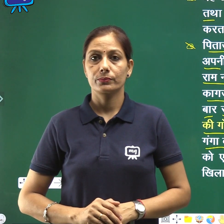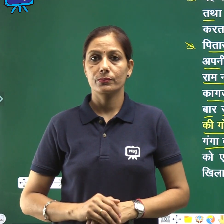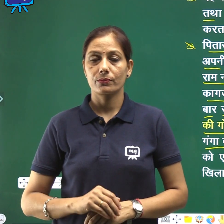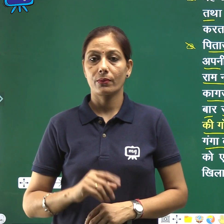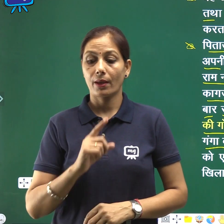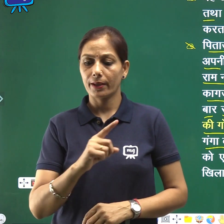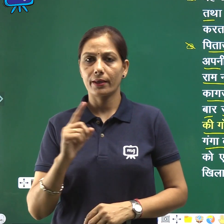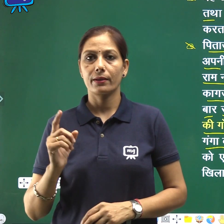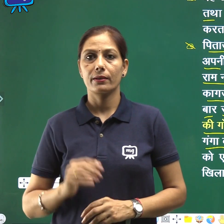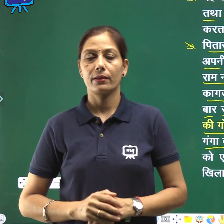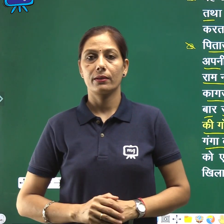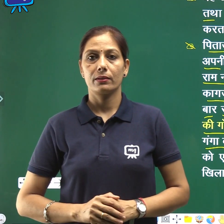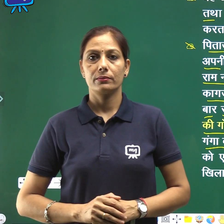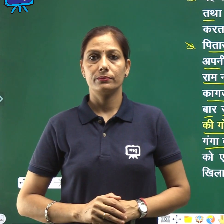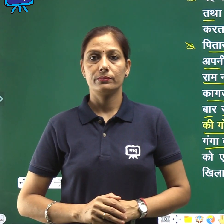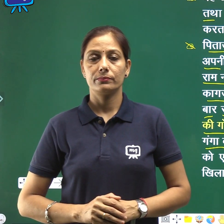एक एक करके